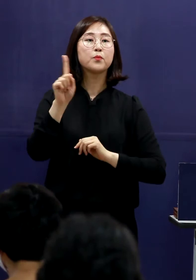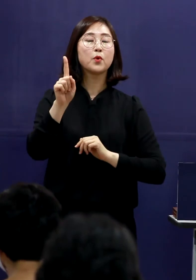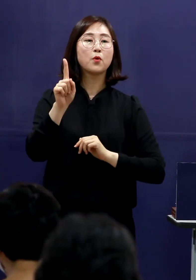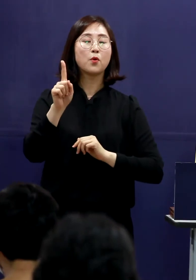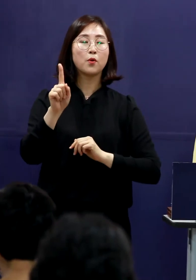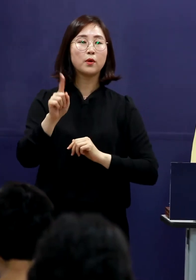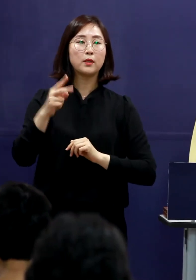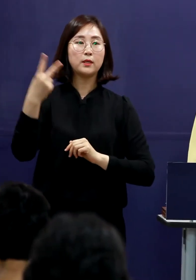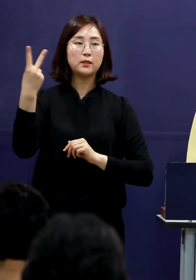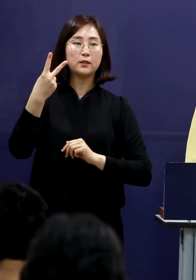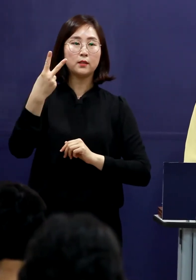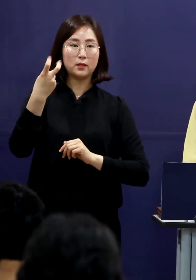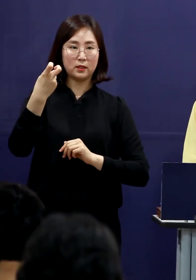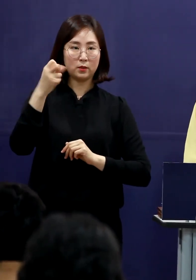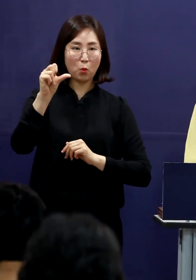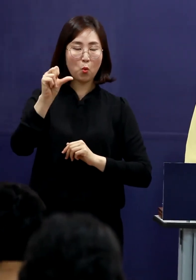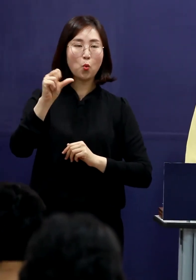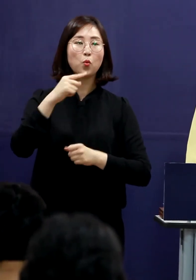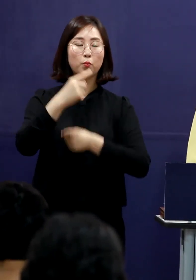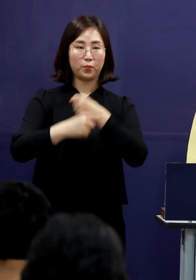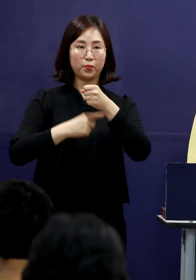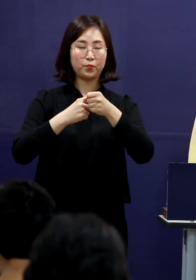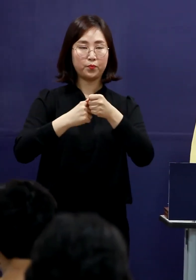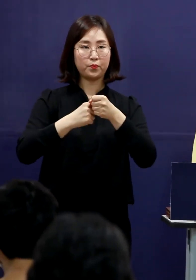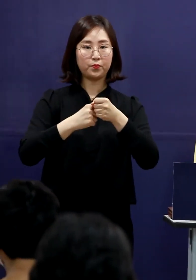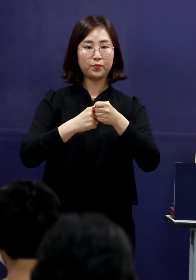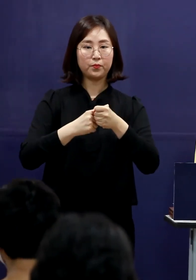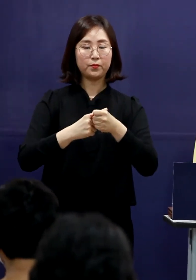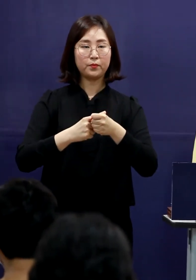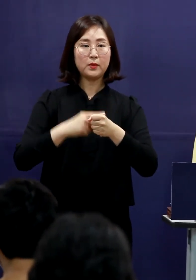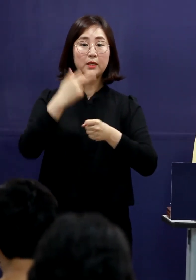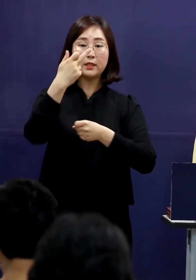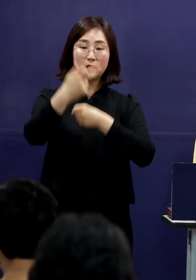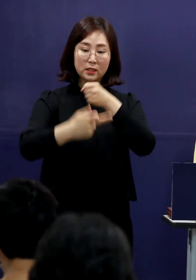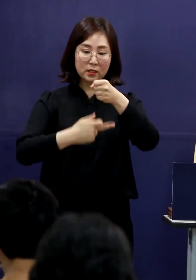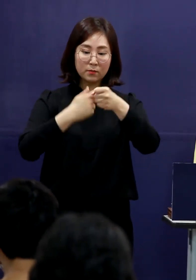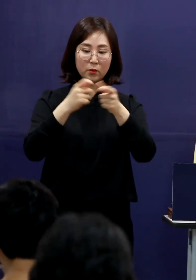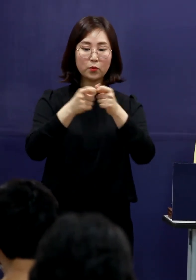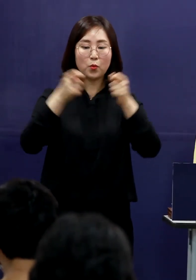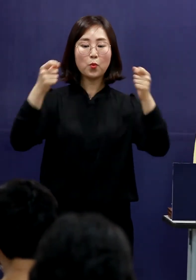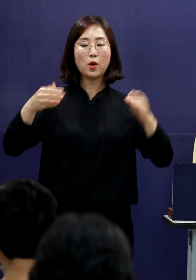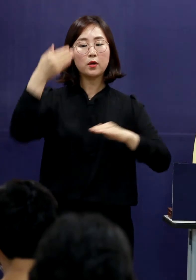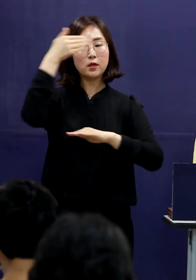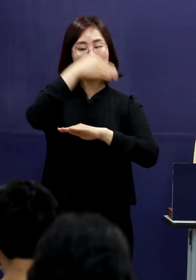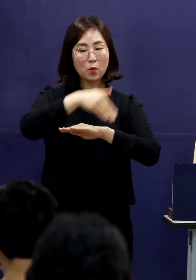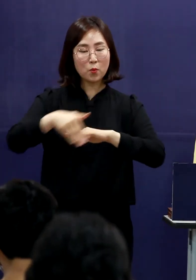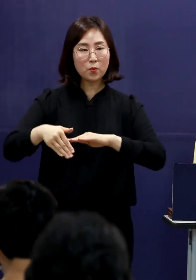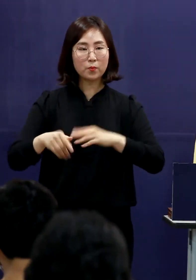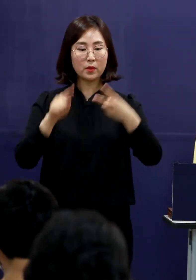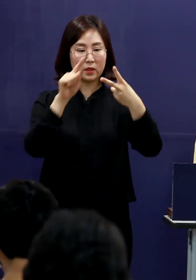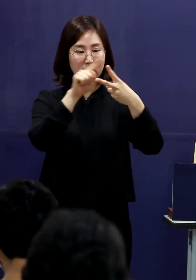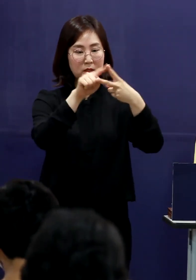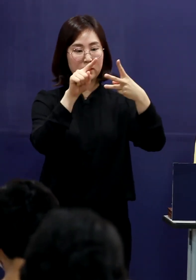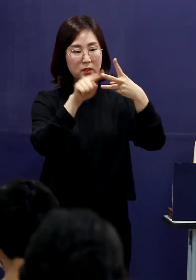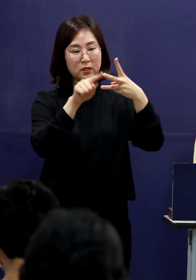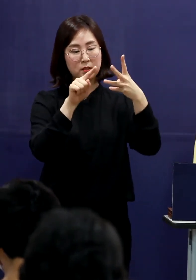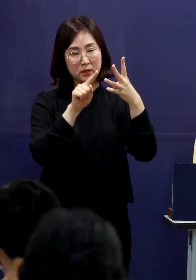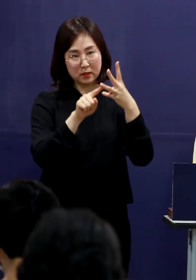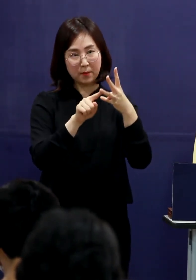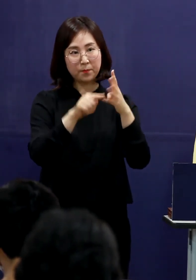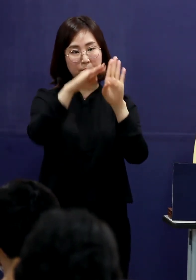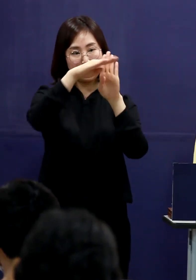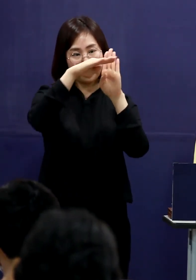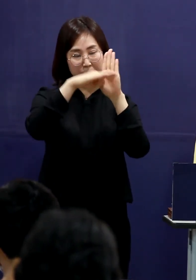잡았습니다. 그래서 12년간 계획을 했고 3단계로 나눠서 지금 진행을 하고